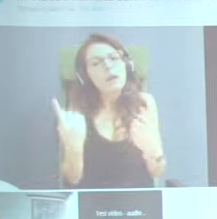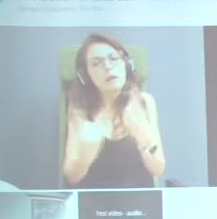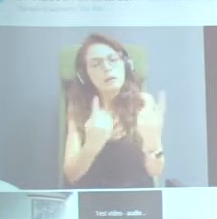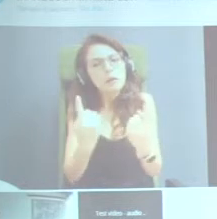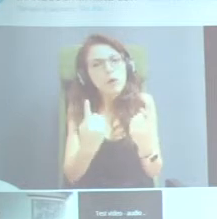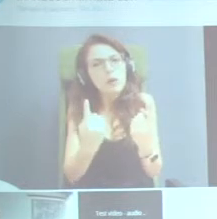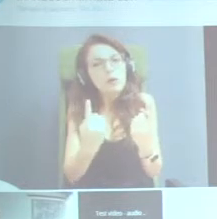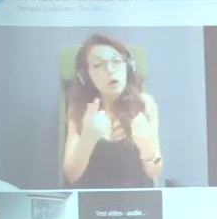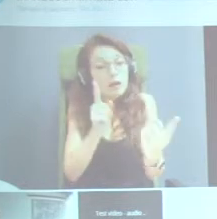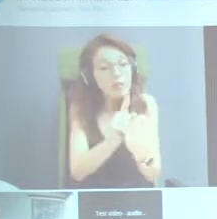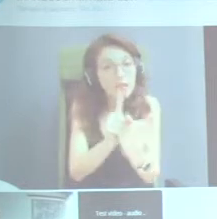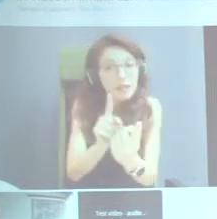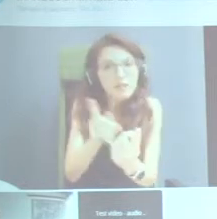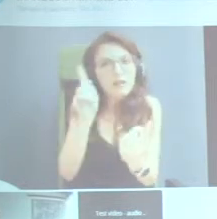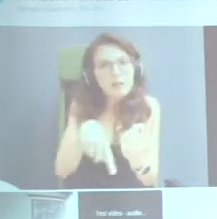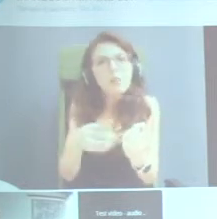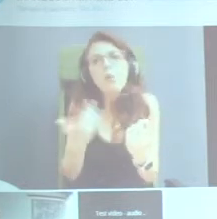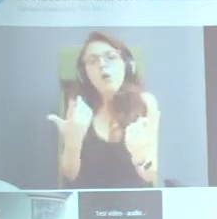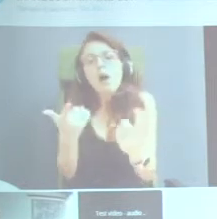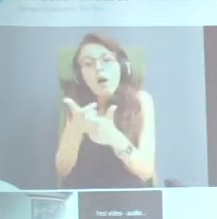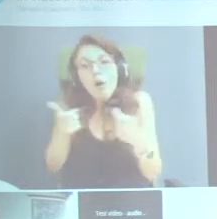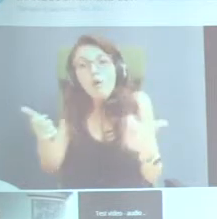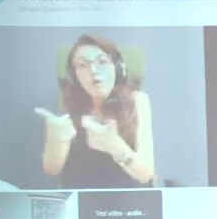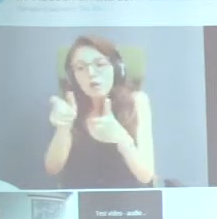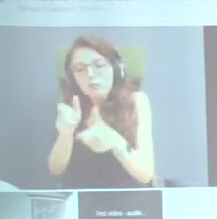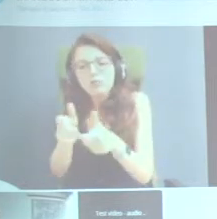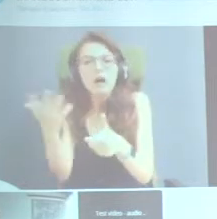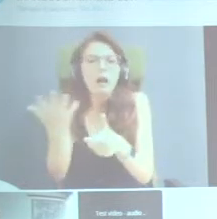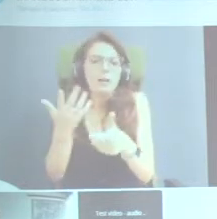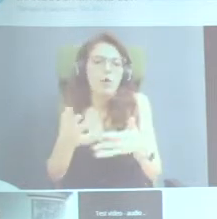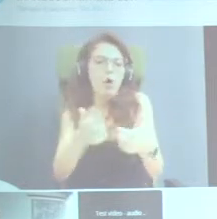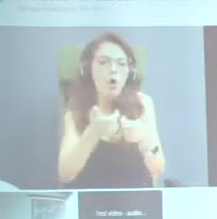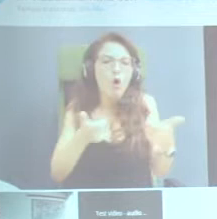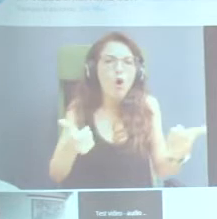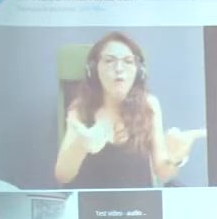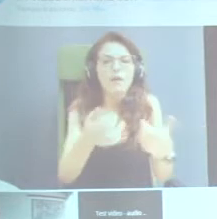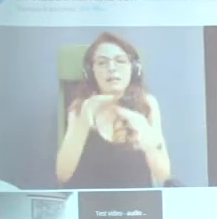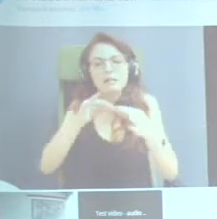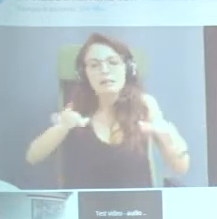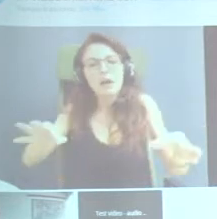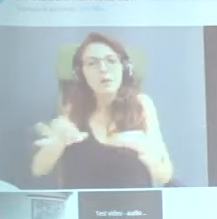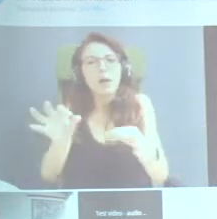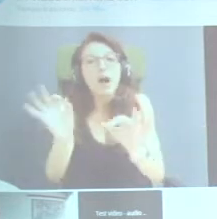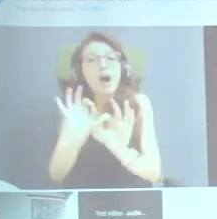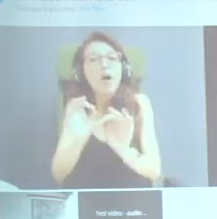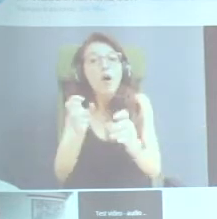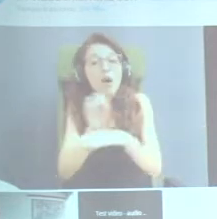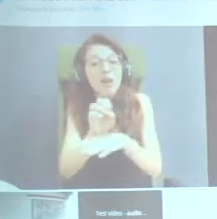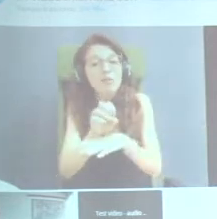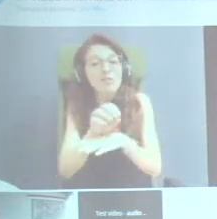conferenza, come ad esempio convegni, seminari o lezioni universitarie.